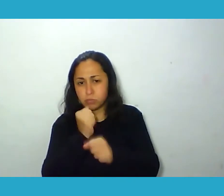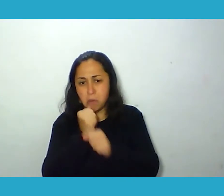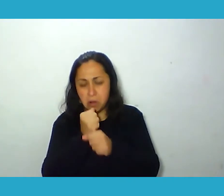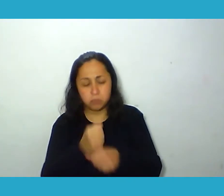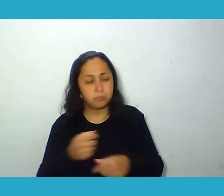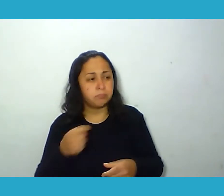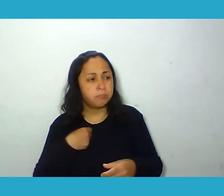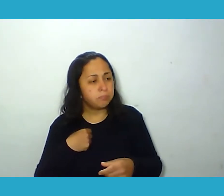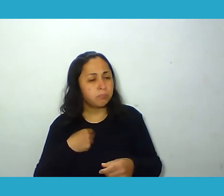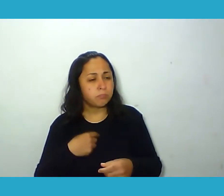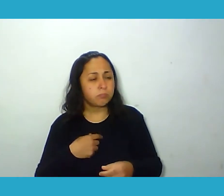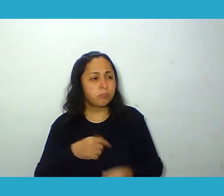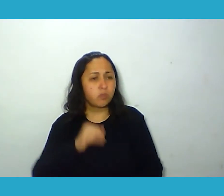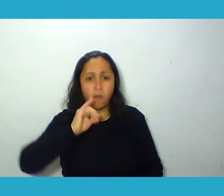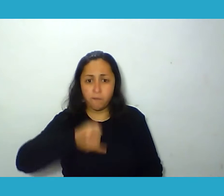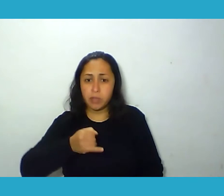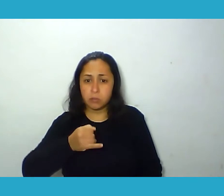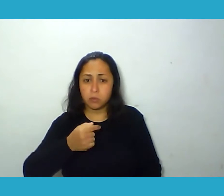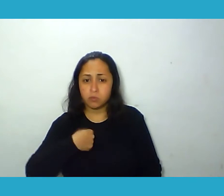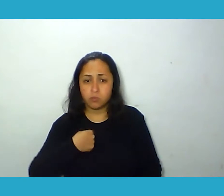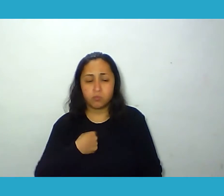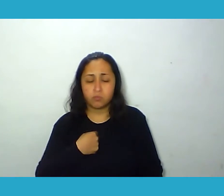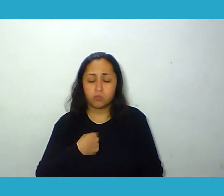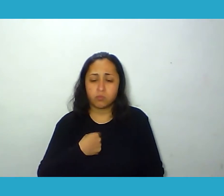afirma que